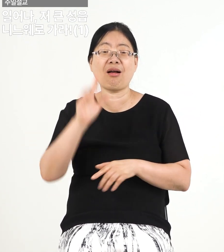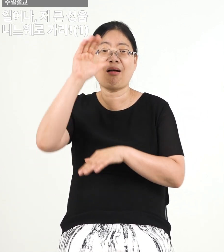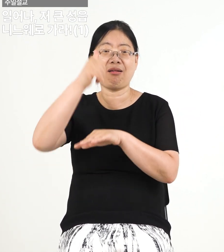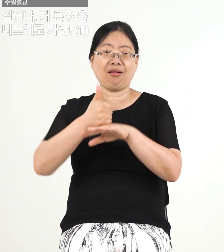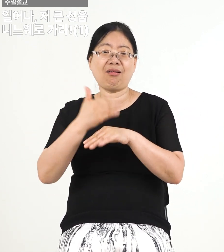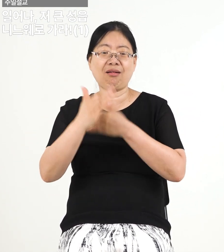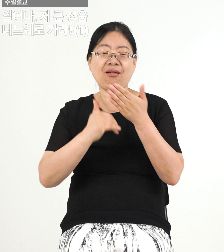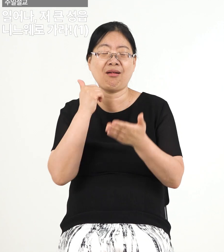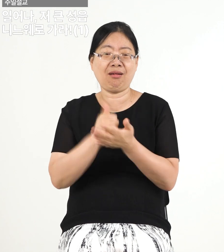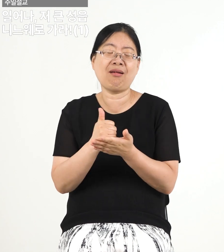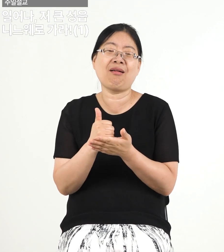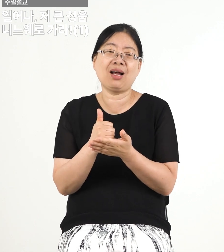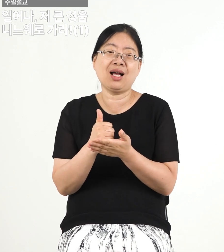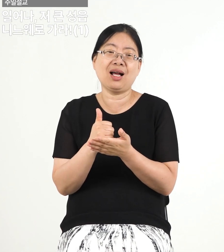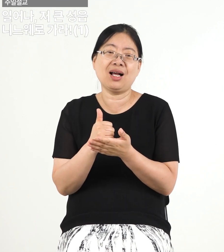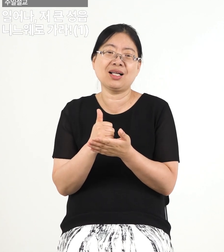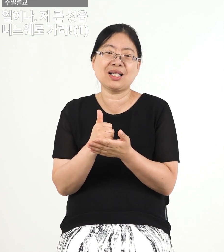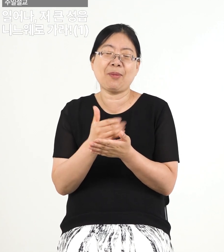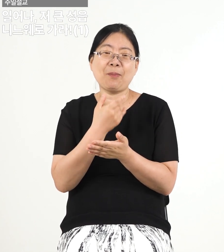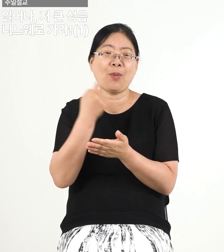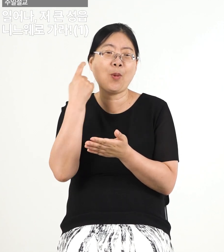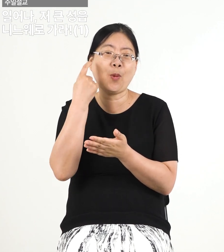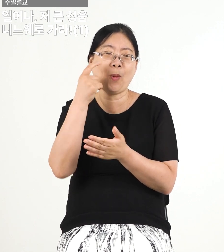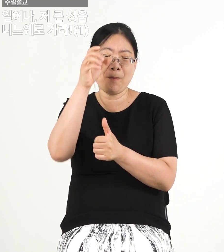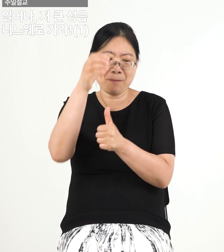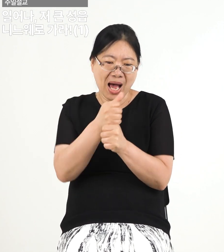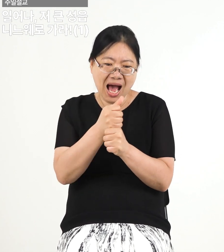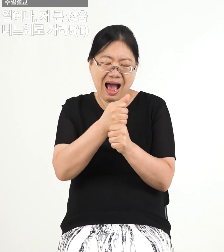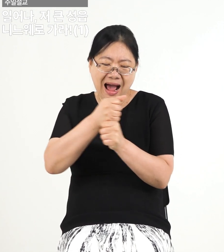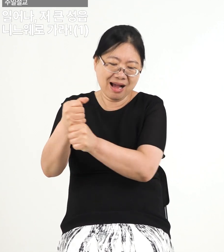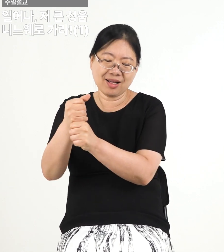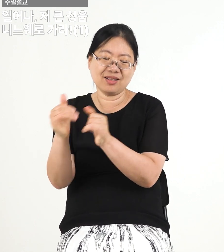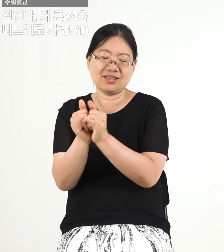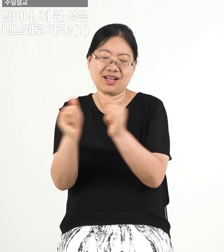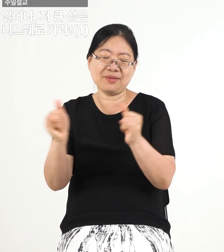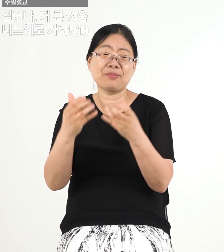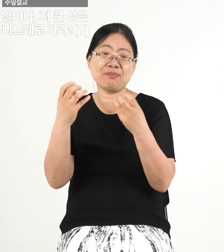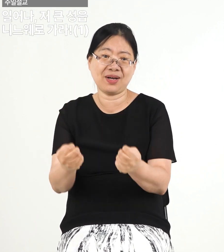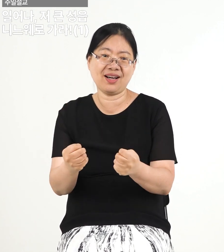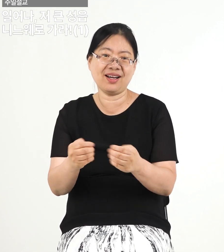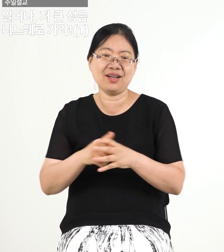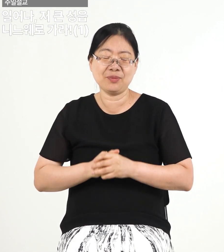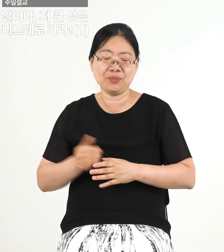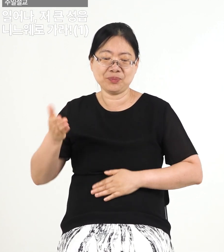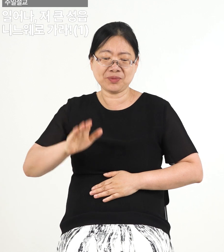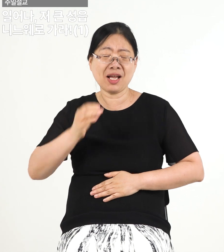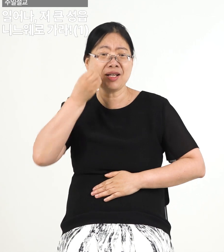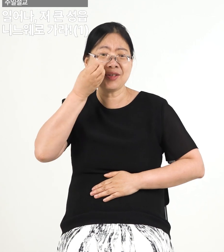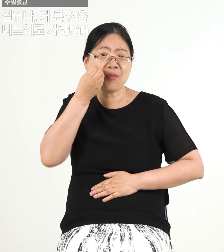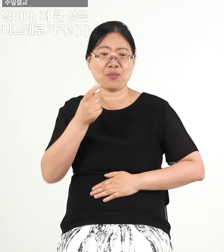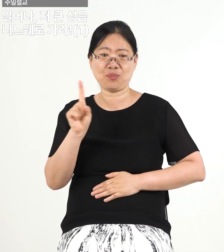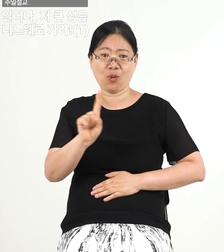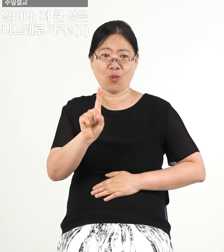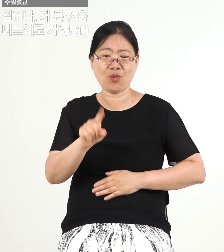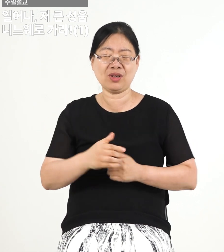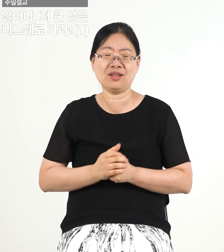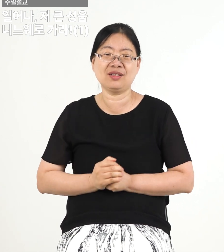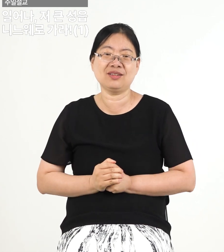결국은 하나님의 손에 복음의 포로가 되어서 붙들려 온 사람들이 많아요. 그런데 여기 신기한 건